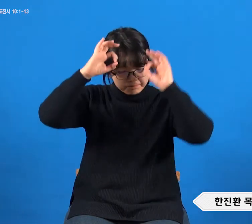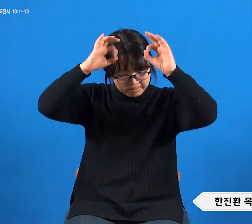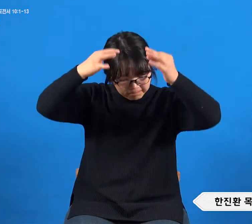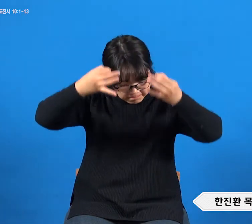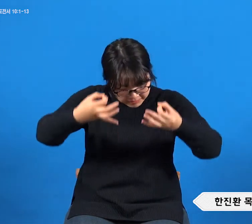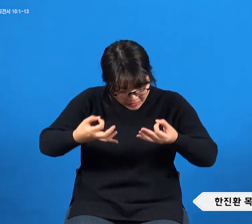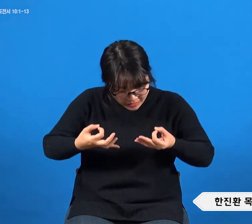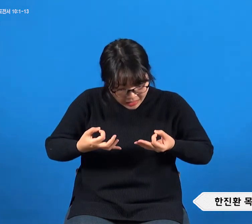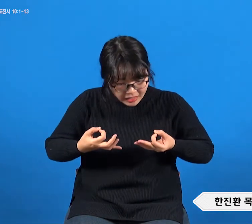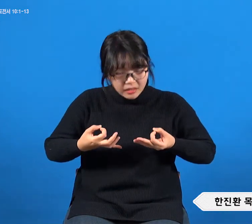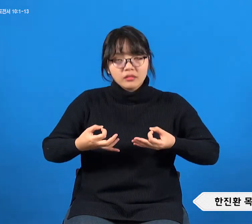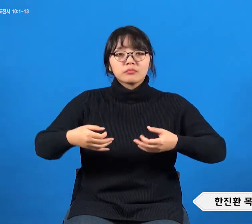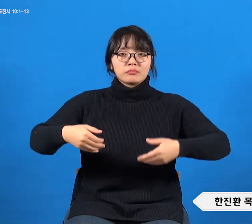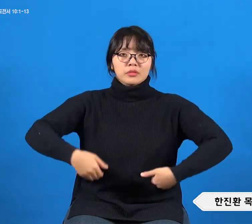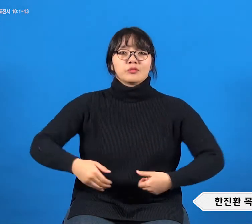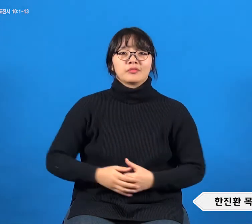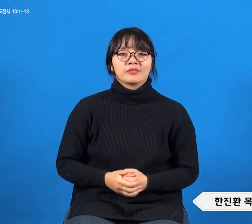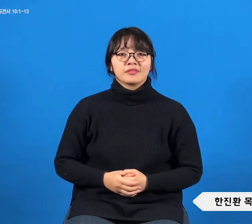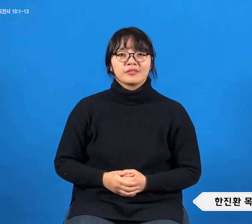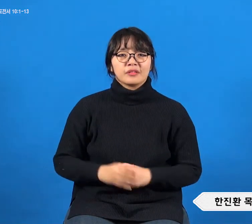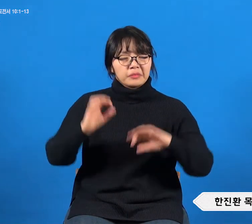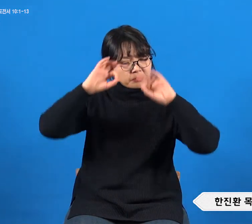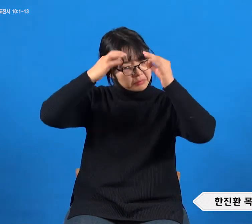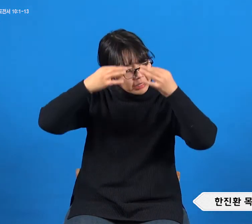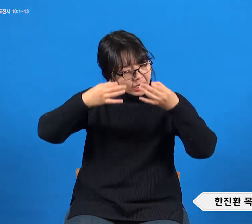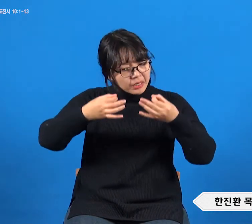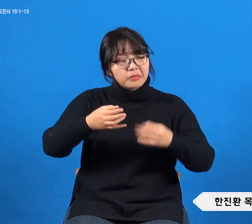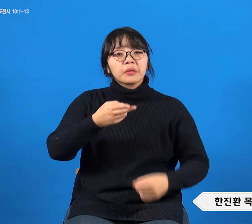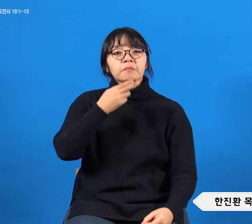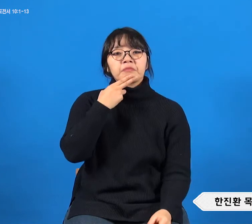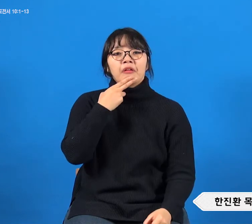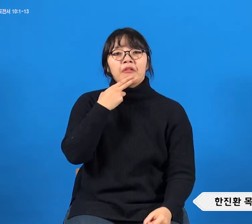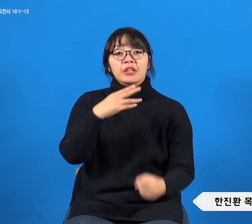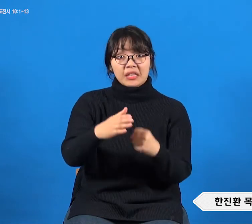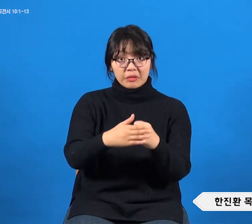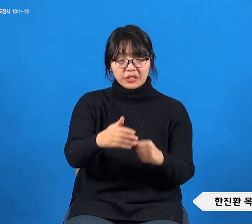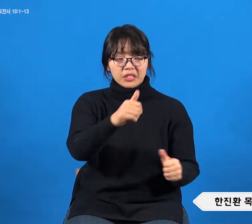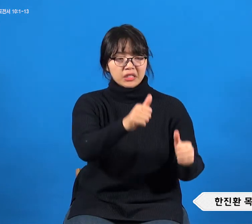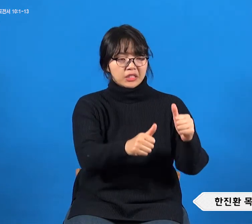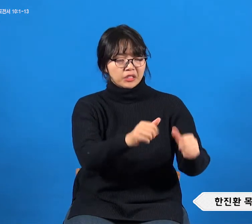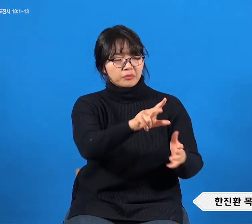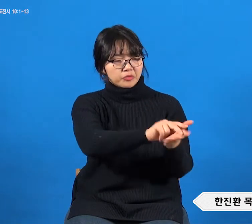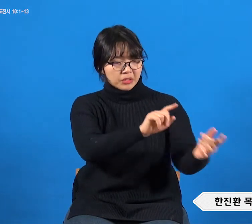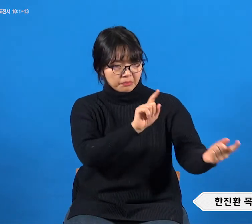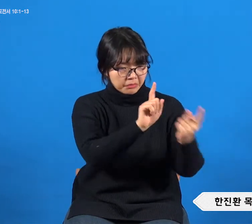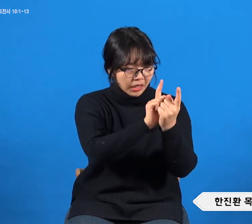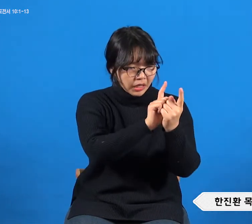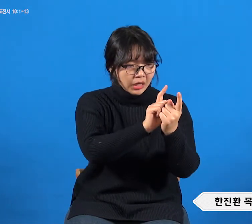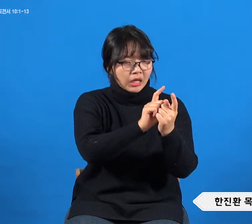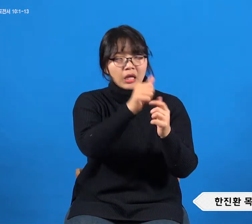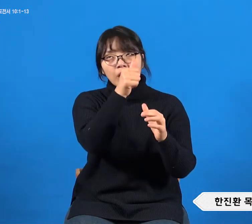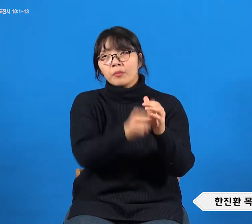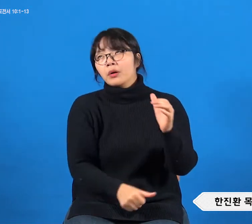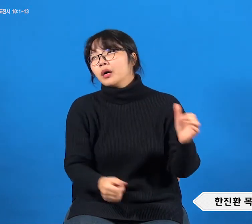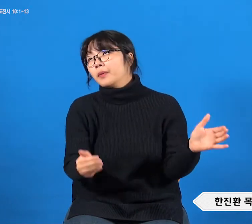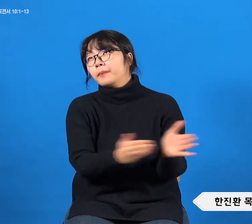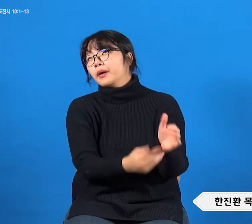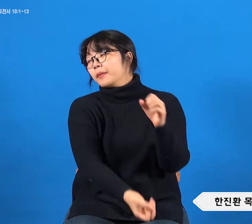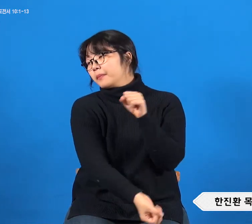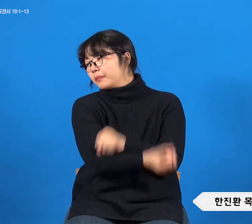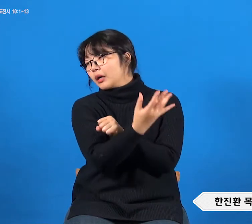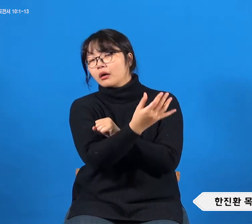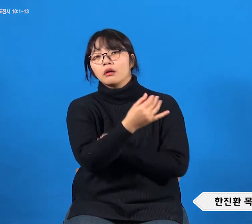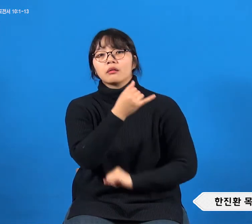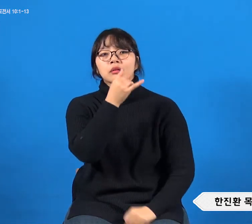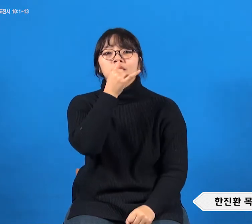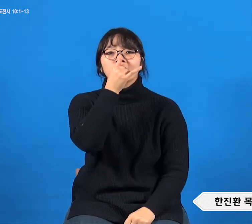됩니다. 그걸 제대로 하지 않으니까 시험이 오면 그냥 넘어져 버리는 거 아닙니까?